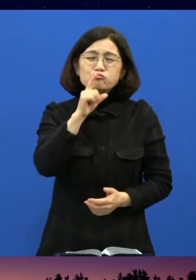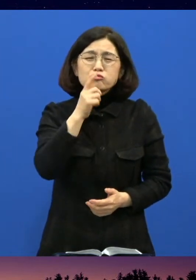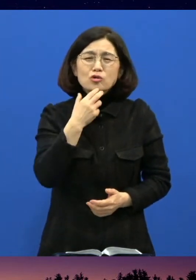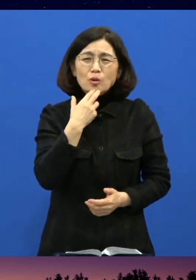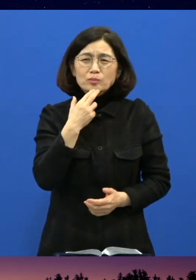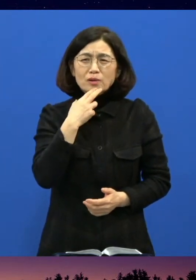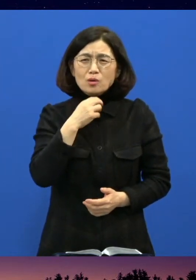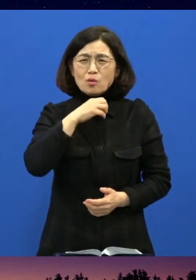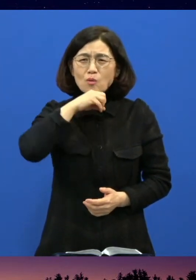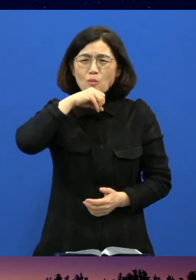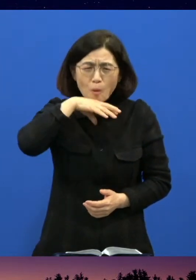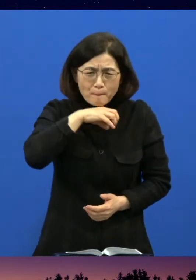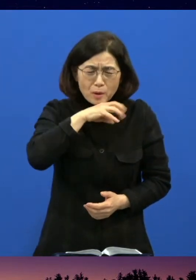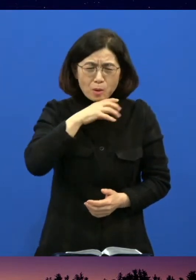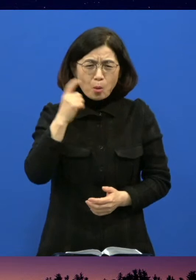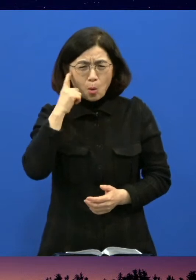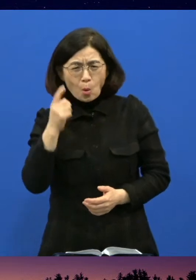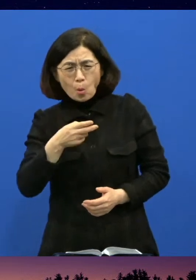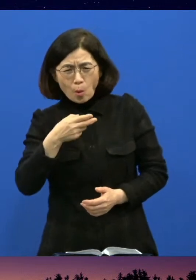원망하고 불평해요.